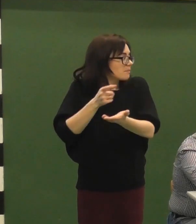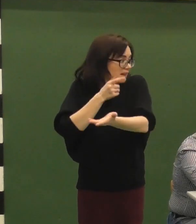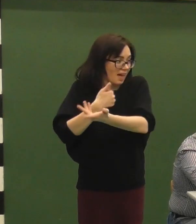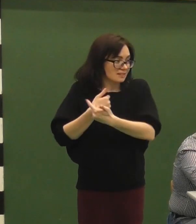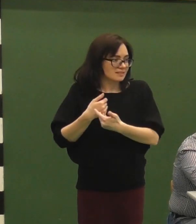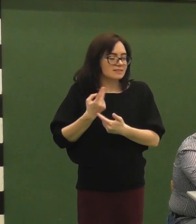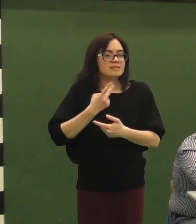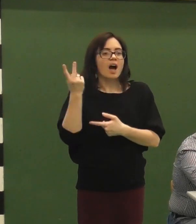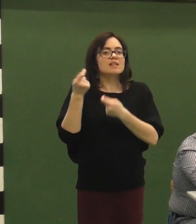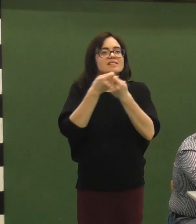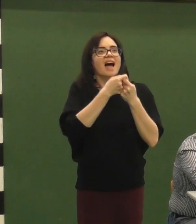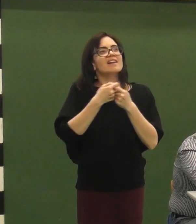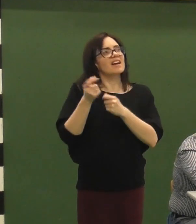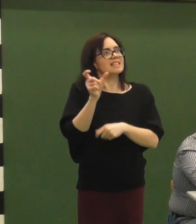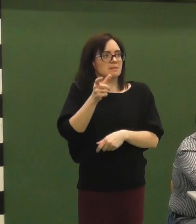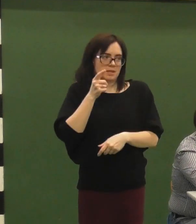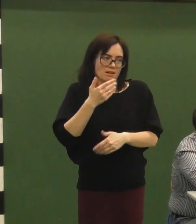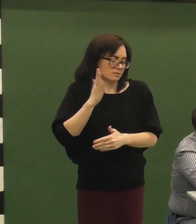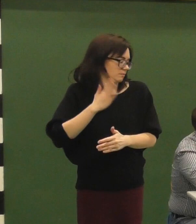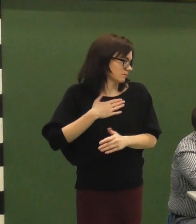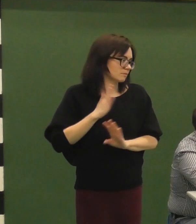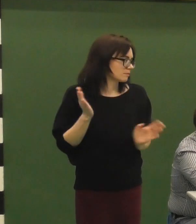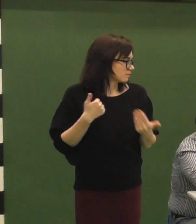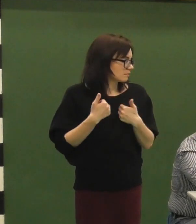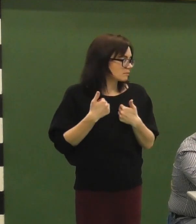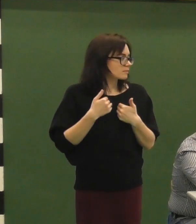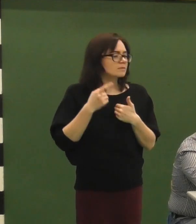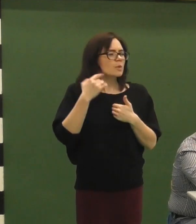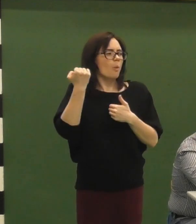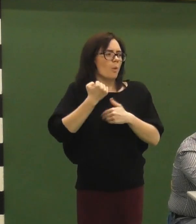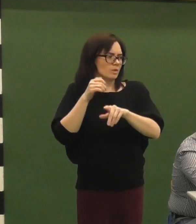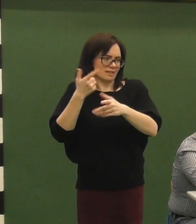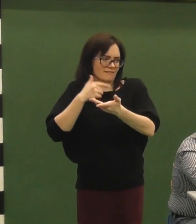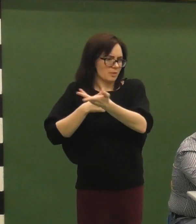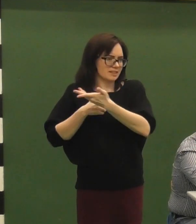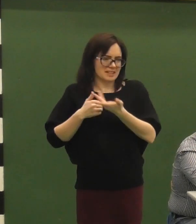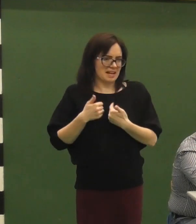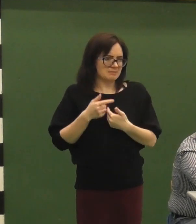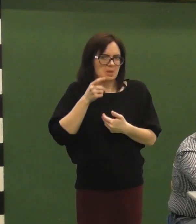szakszervezet. Mert oda nem volt meg szakszervezet, csak hogyha volt,